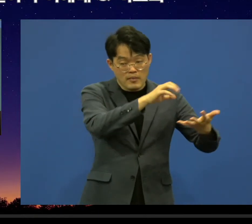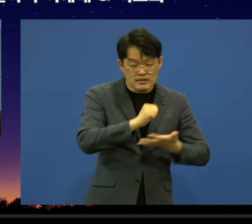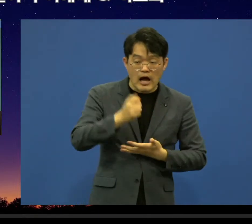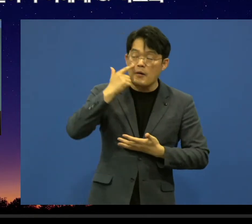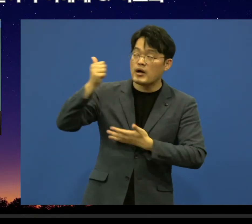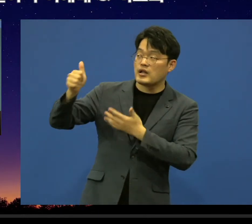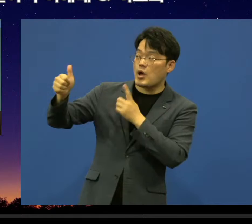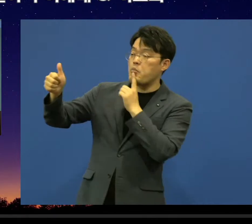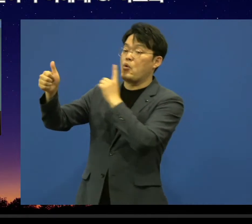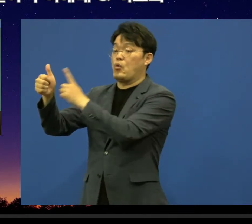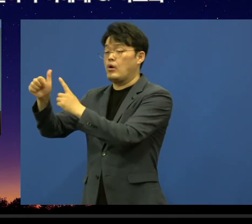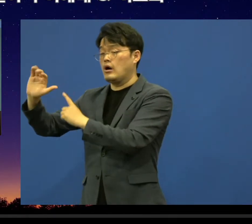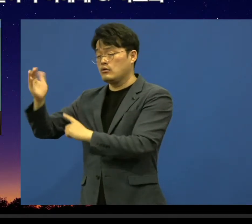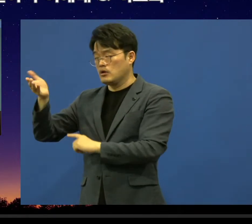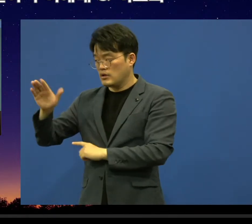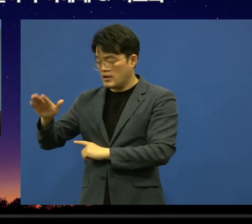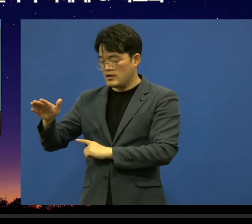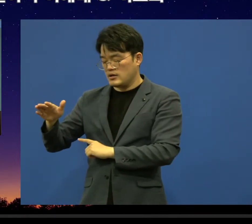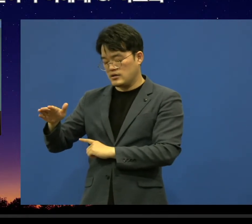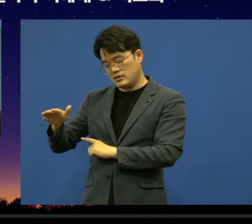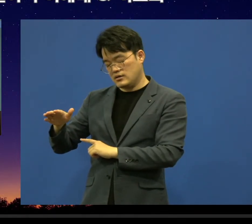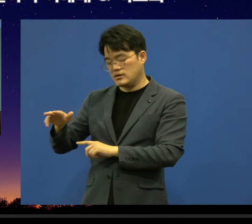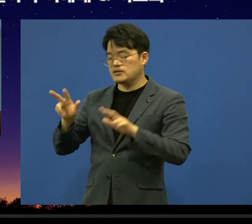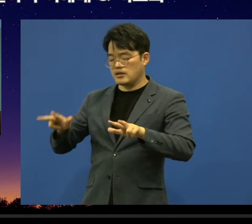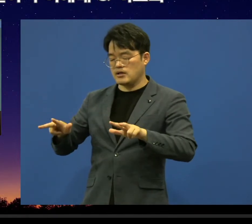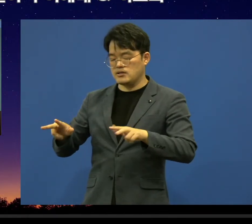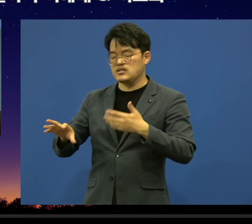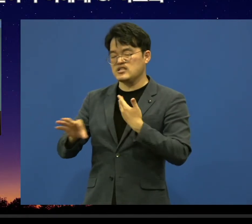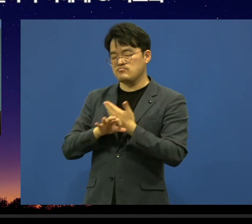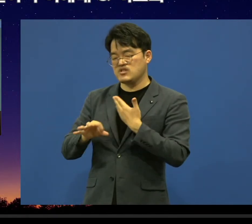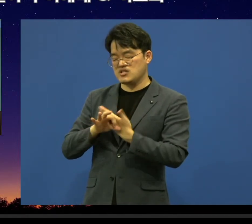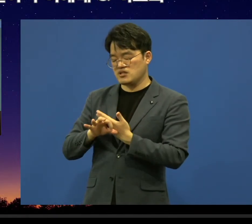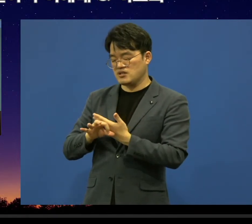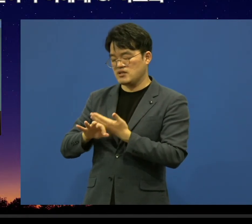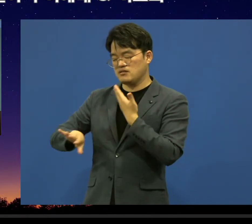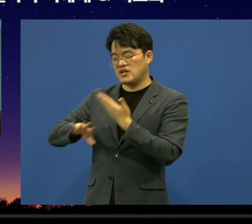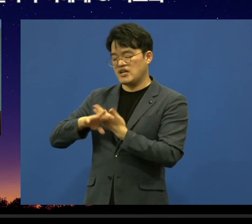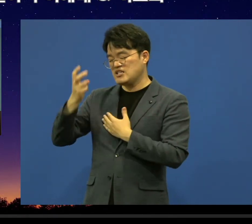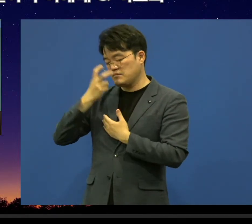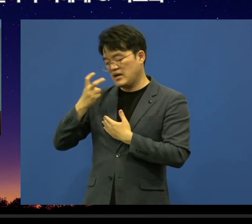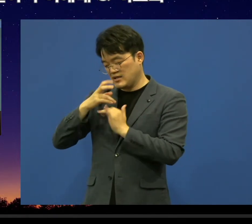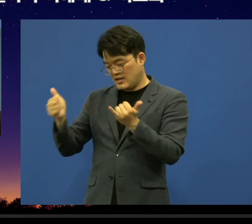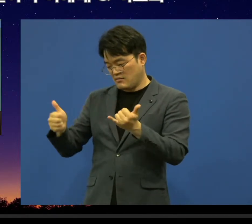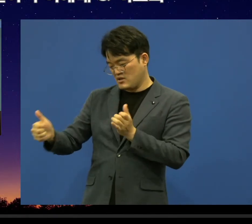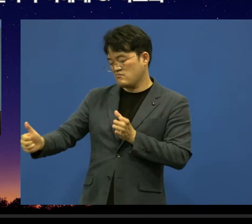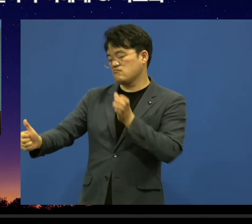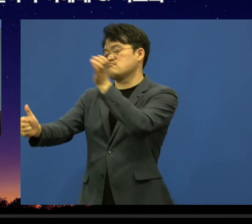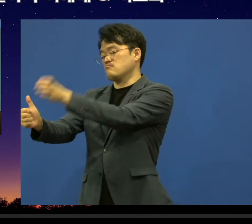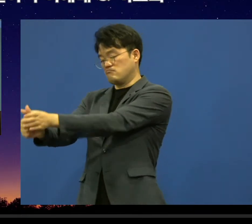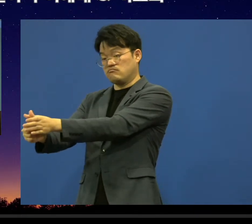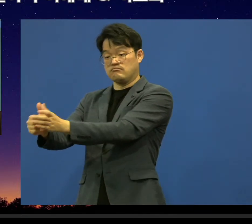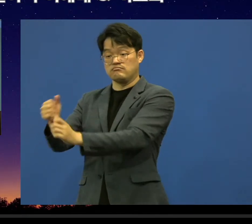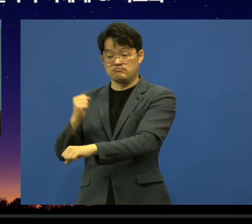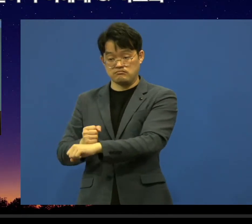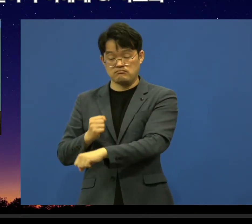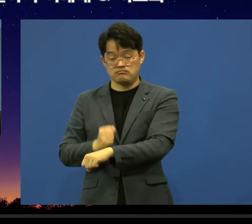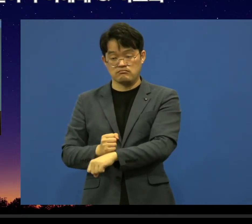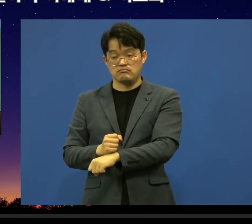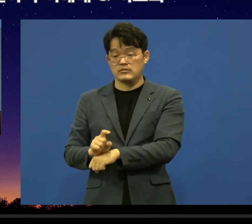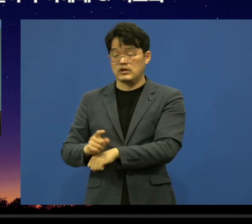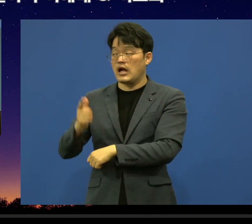손으로 다 해야 되는데 그냥 맡겼어요. 자, 이 말은 뭐냐면 지금 다윗이 아버지